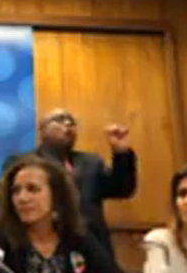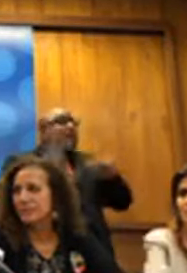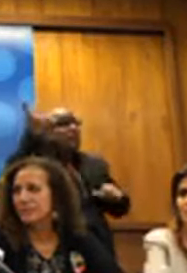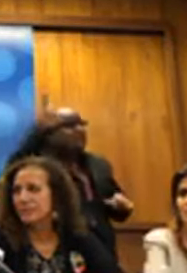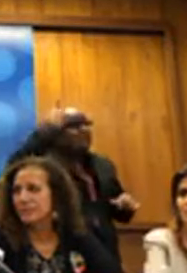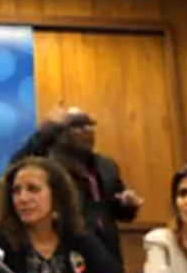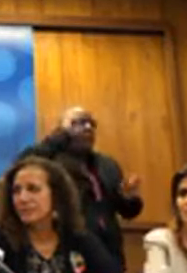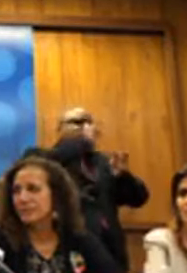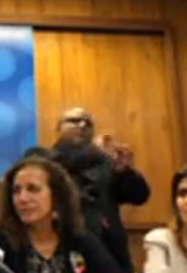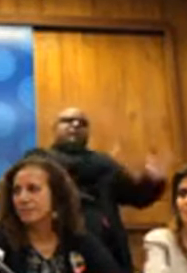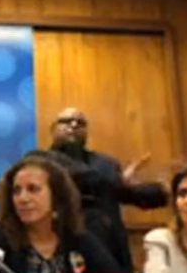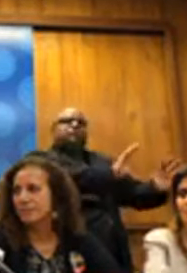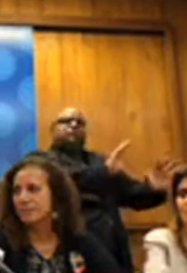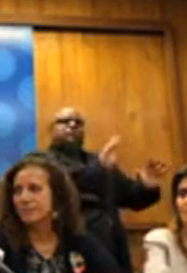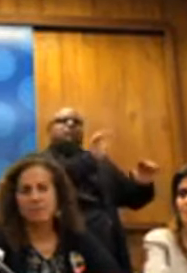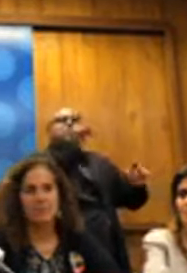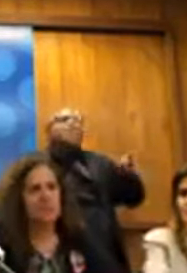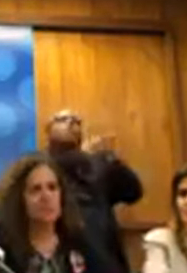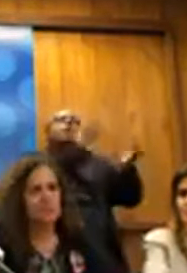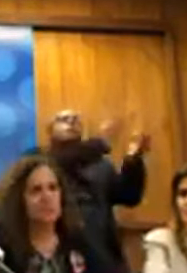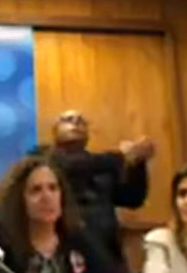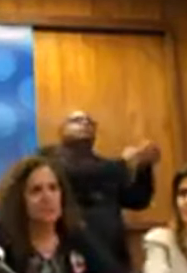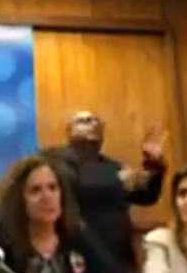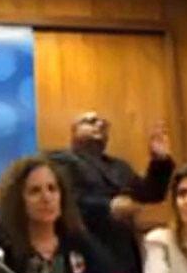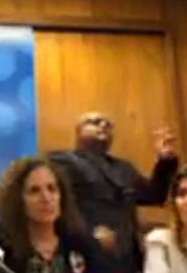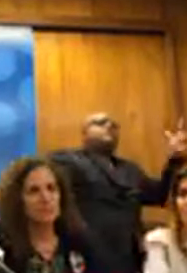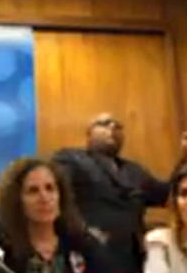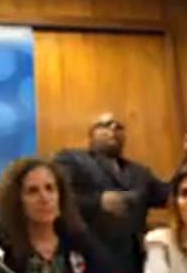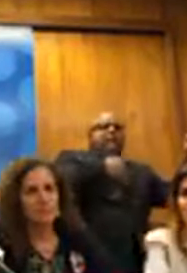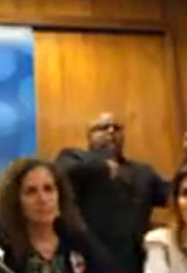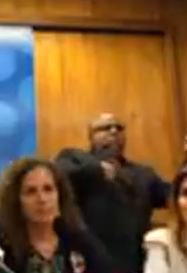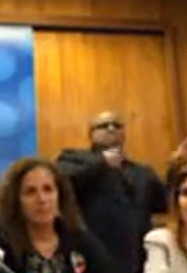fez. Por que ele não processa a Folha?